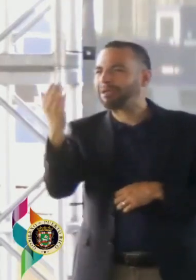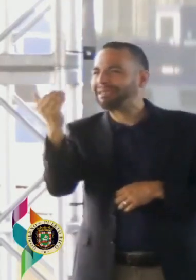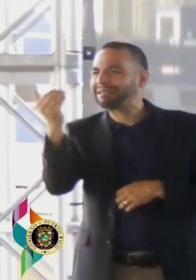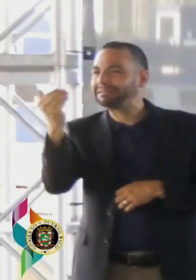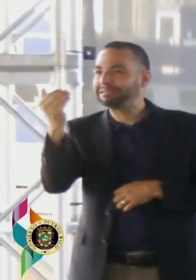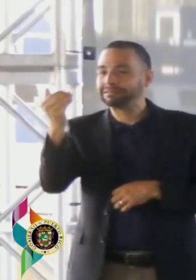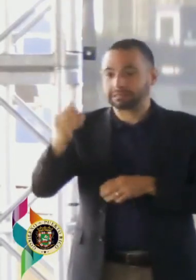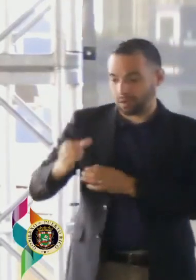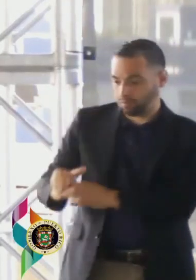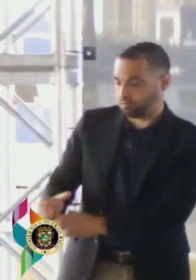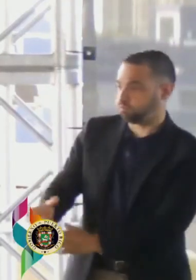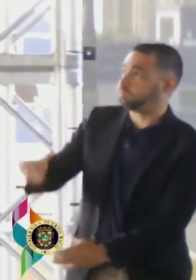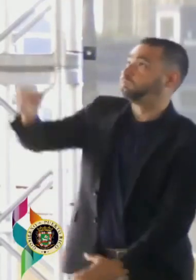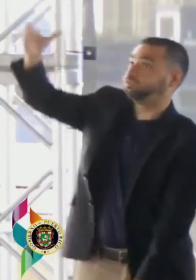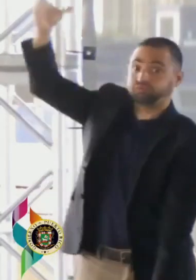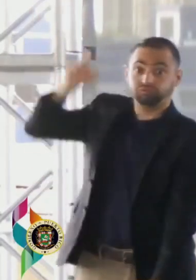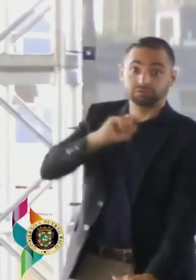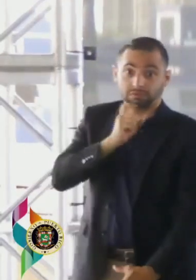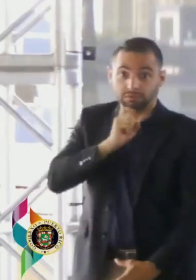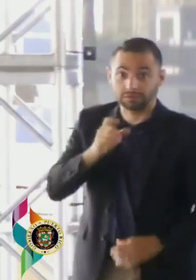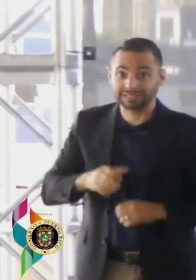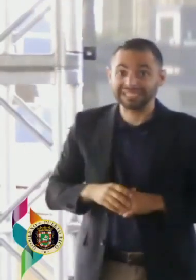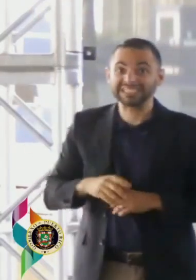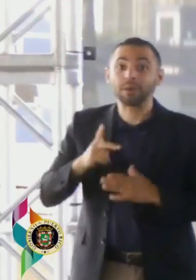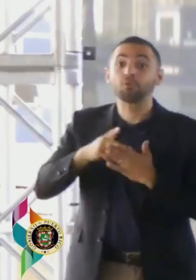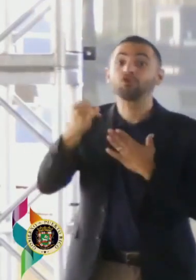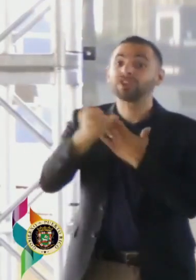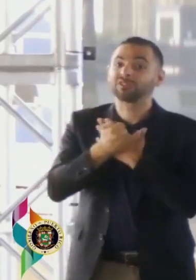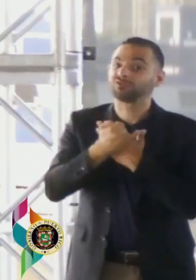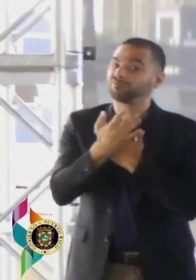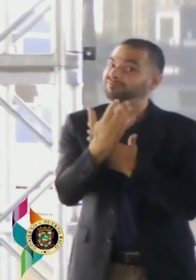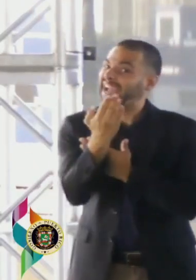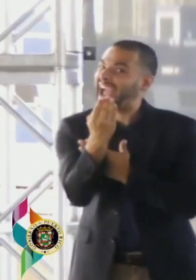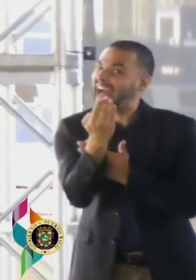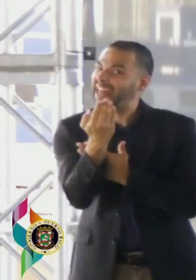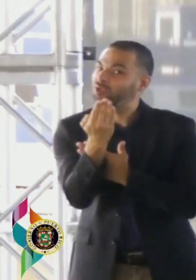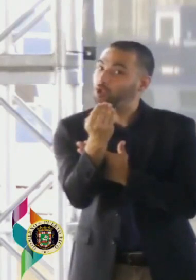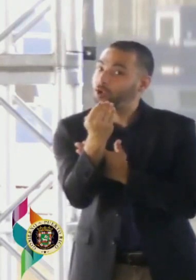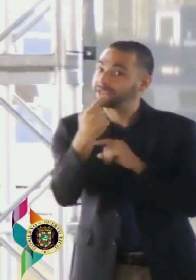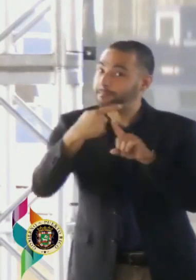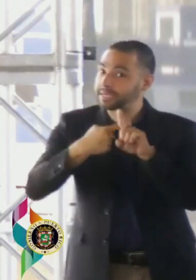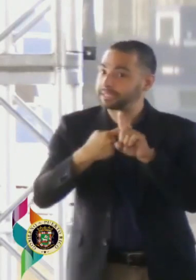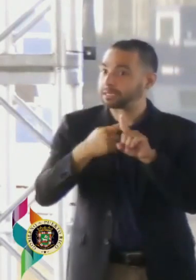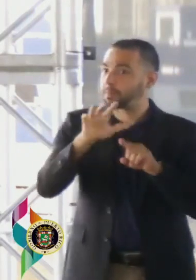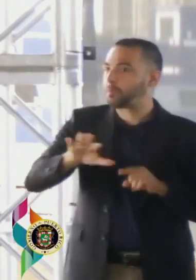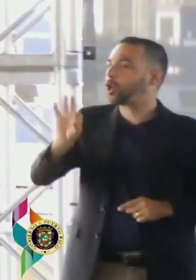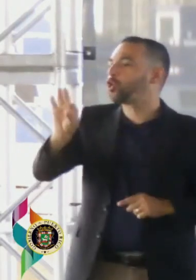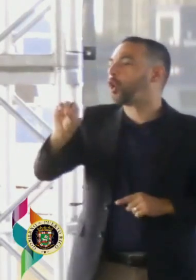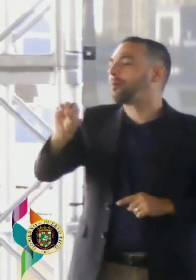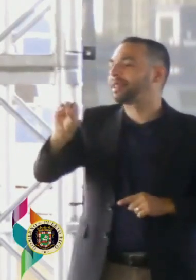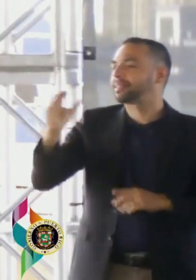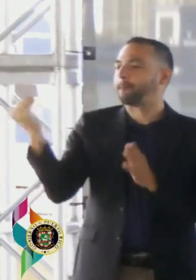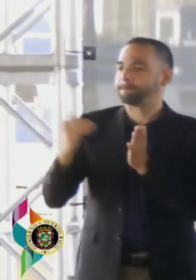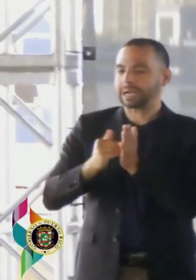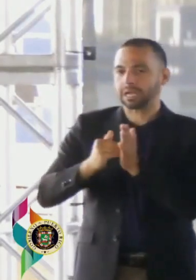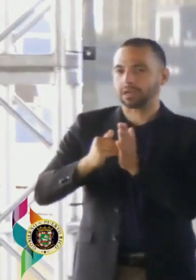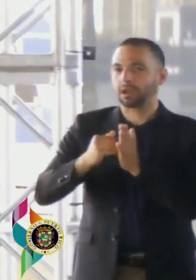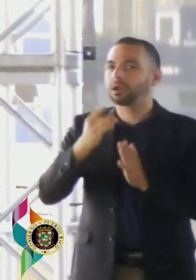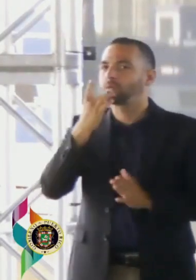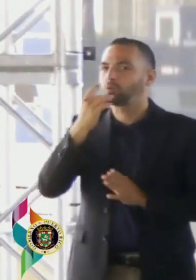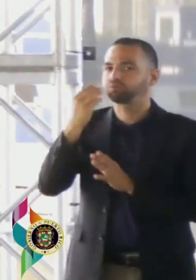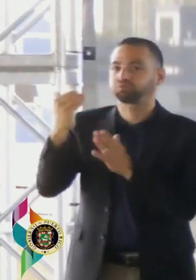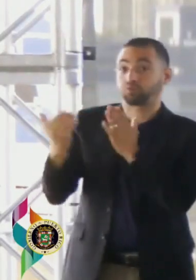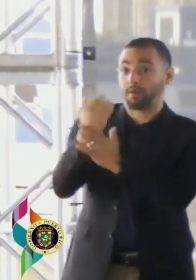luz así que y este proyecto va a correr como 14 meses estamos hablando en total 90,000 postes de luz nuevos para Puerto Rico